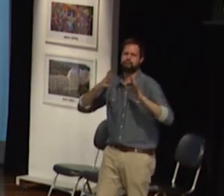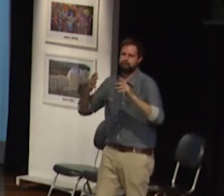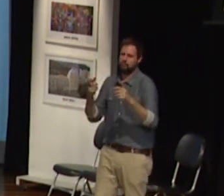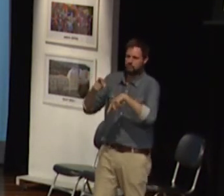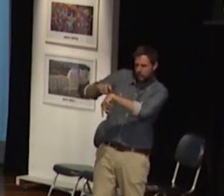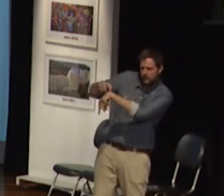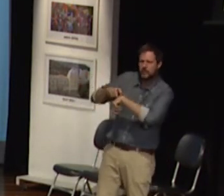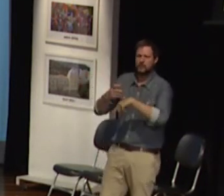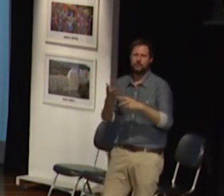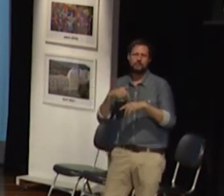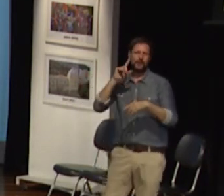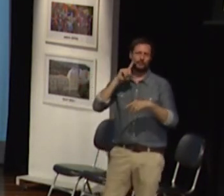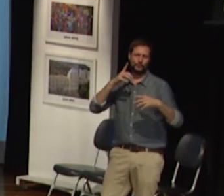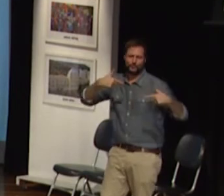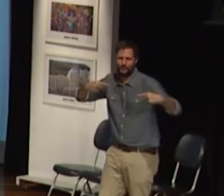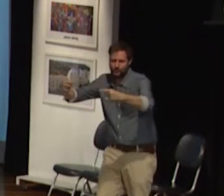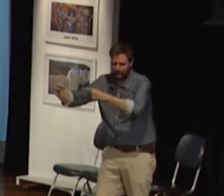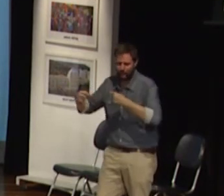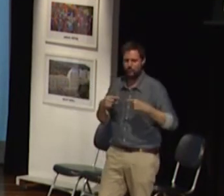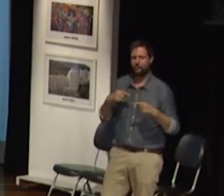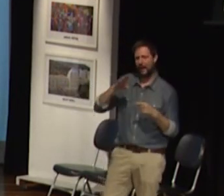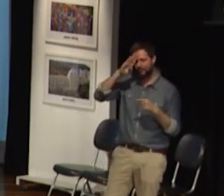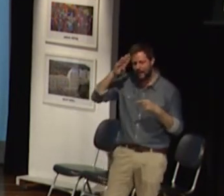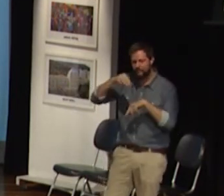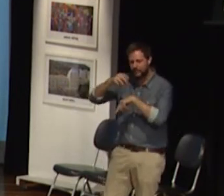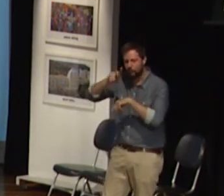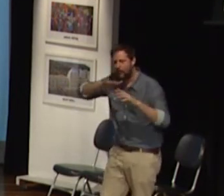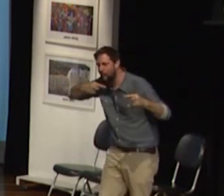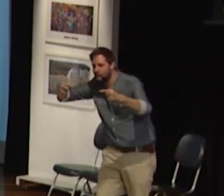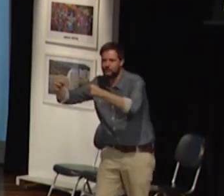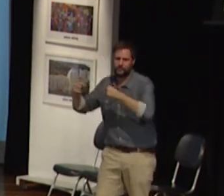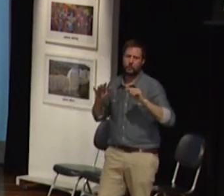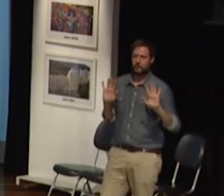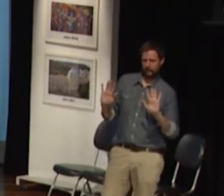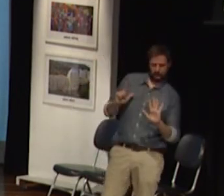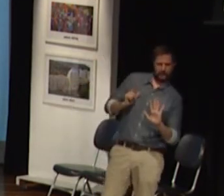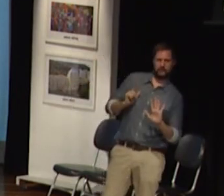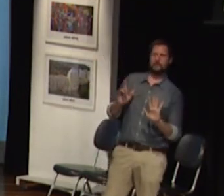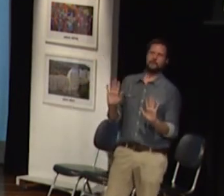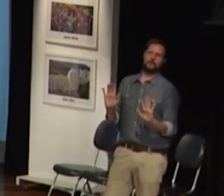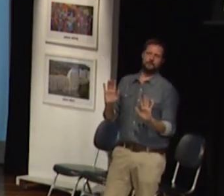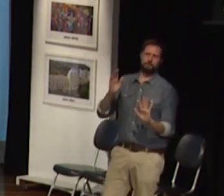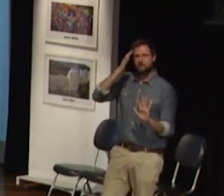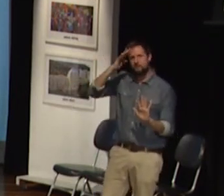né? Direto, nosso contato é sempre mais dentro da academia, a gente sempre está discutindo em língua de sinais,